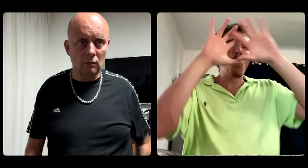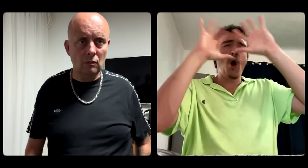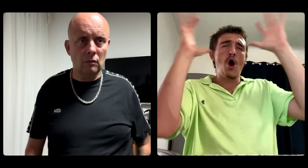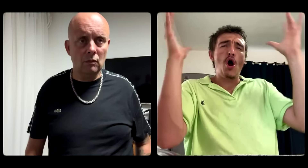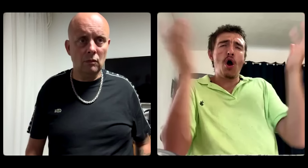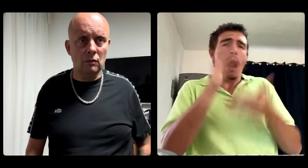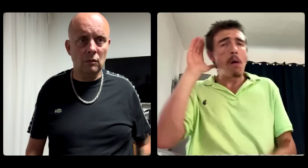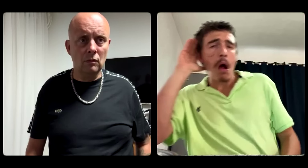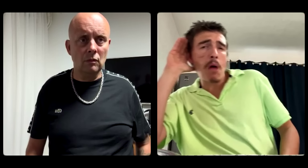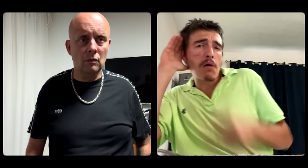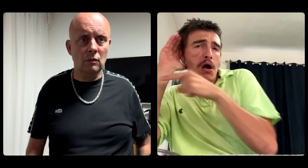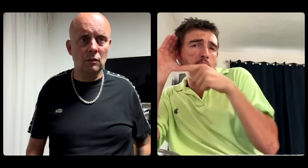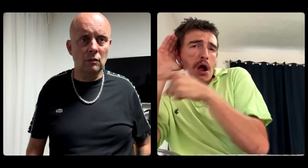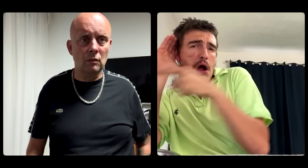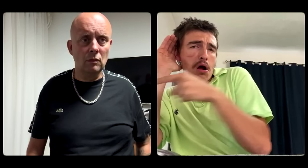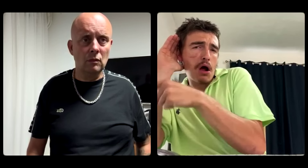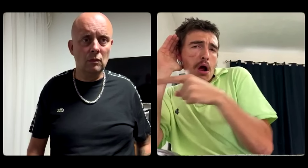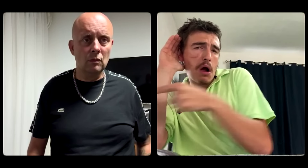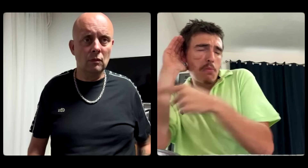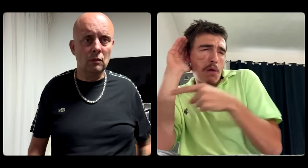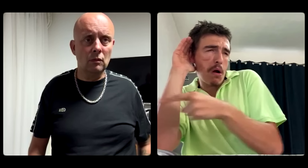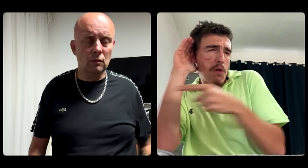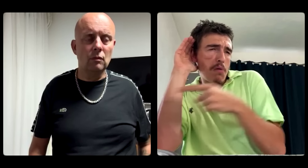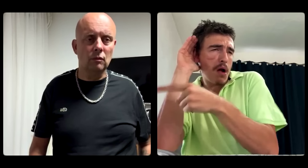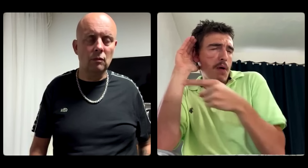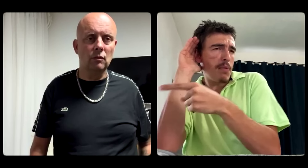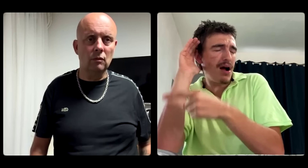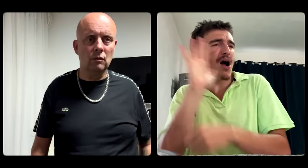Dat ga ik toch niet vergelijken, dat is toch een beetje psycho.